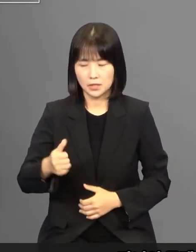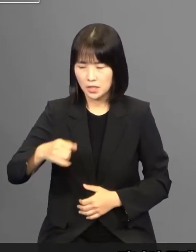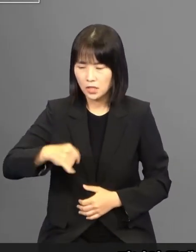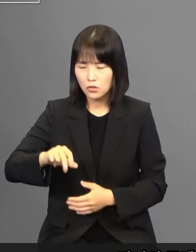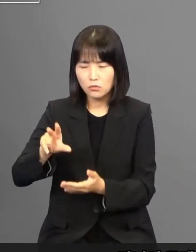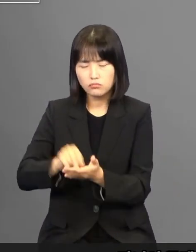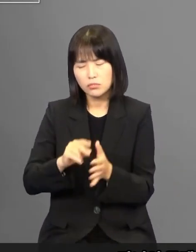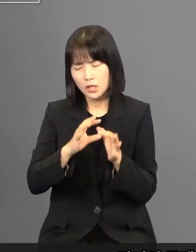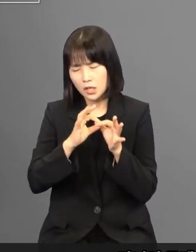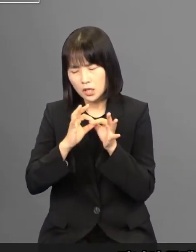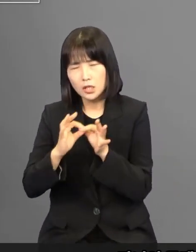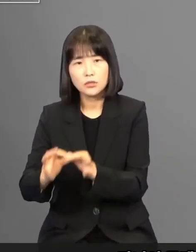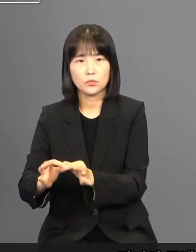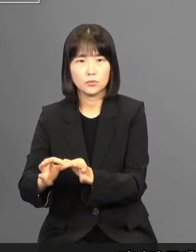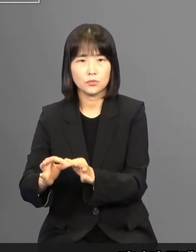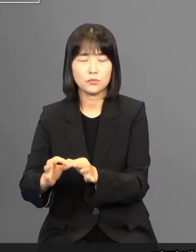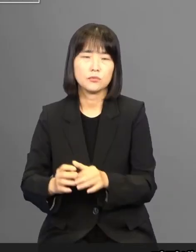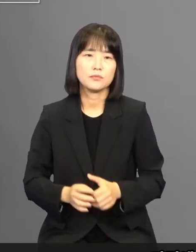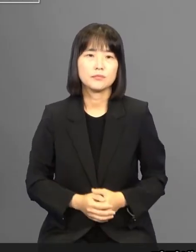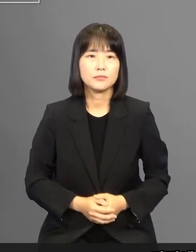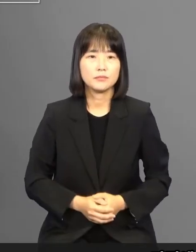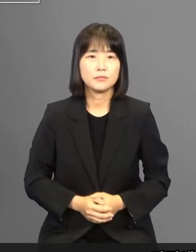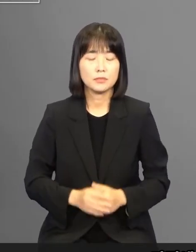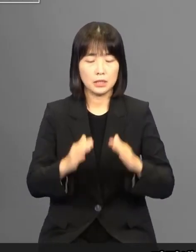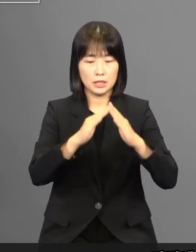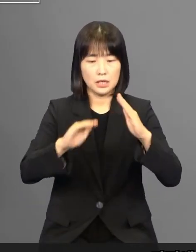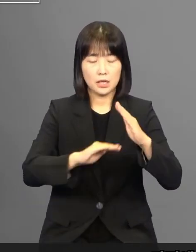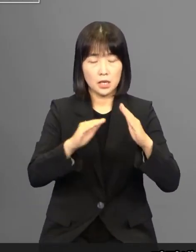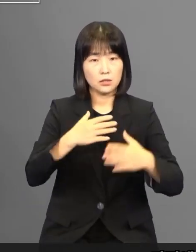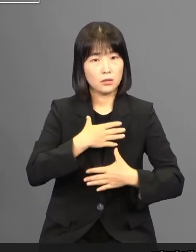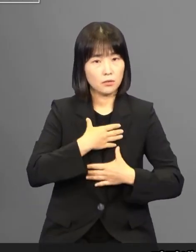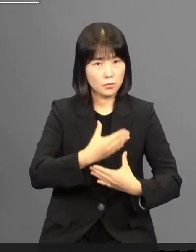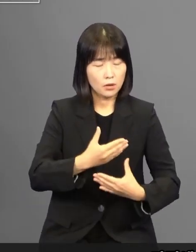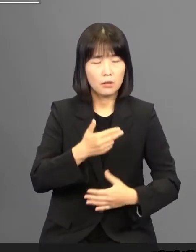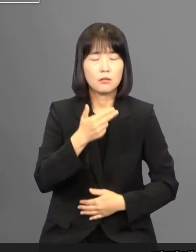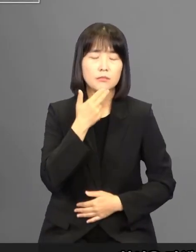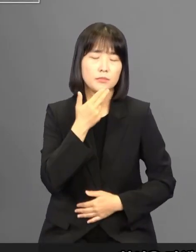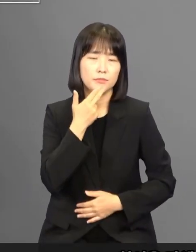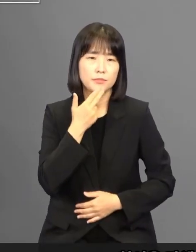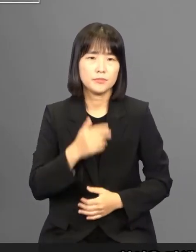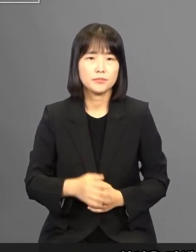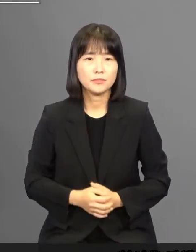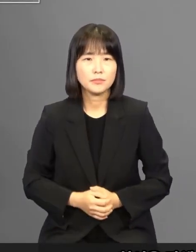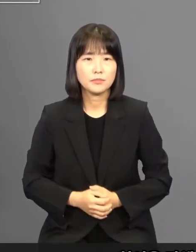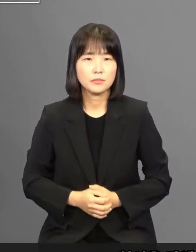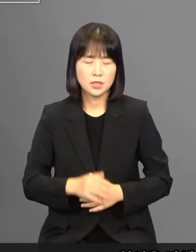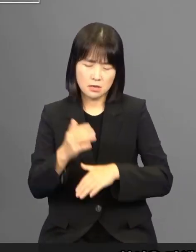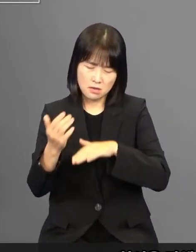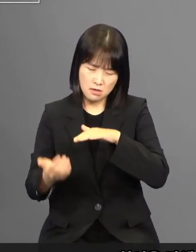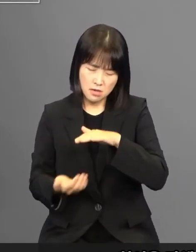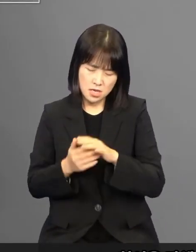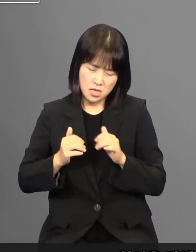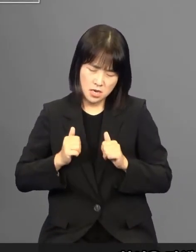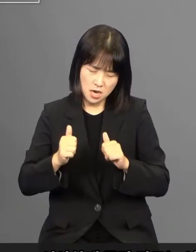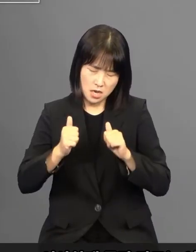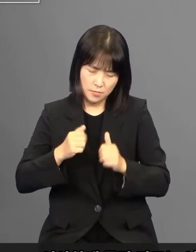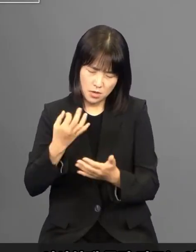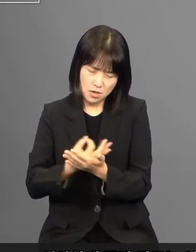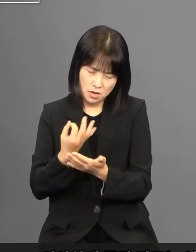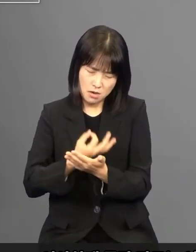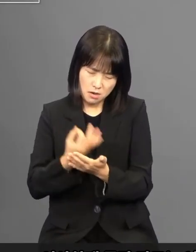문제가 끊이지 않는 것이죠. 가정에 평화가 없습니다. 최선을 다해서 열심히 돈을